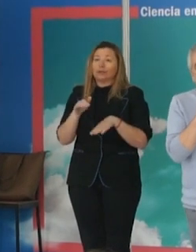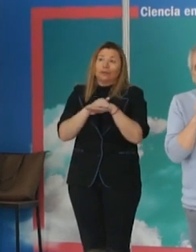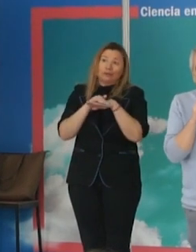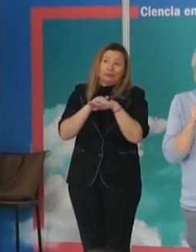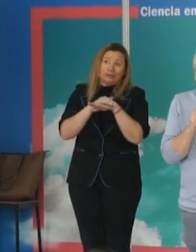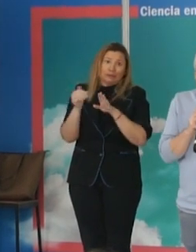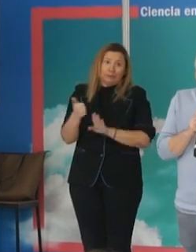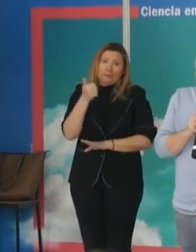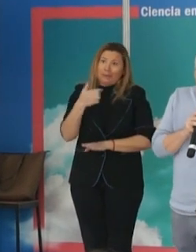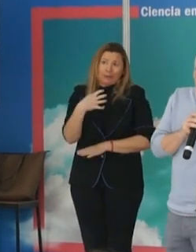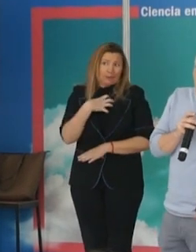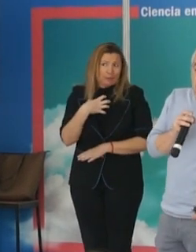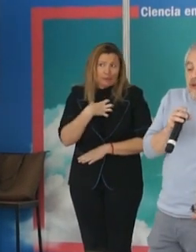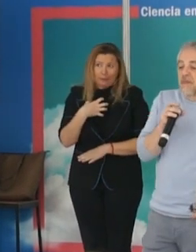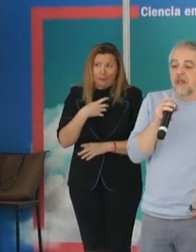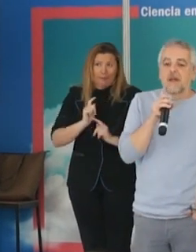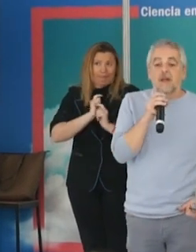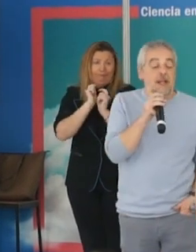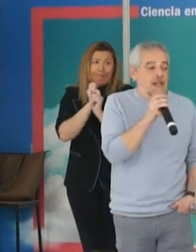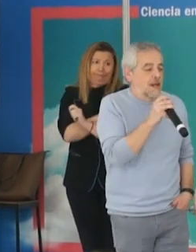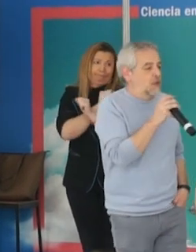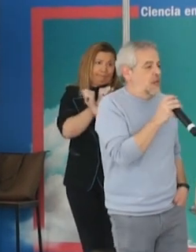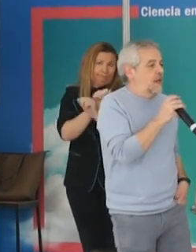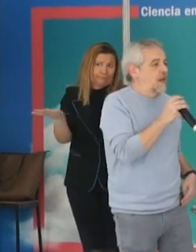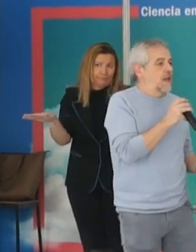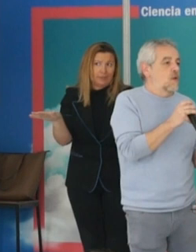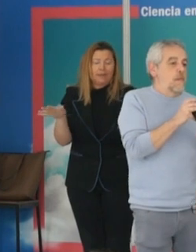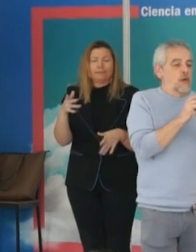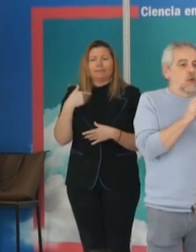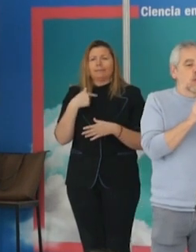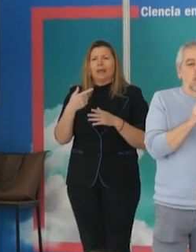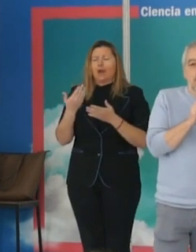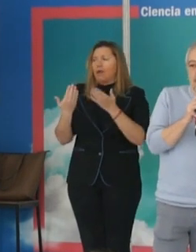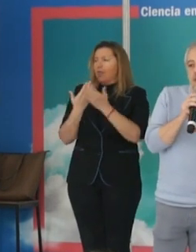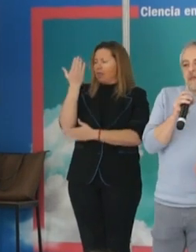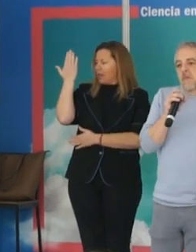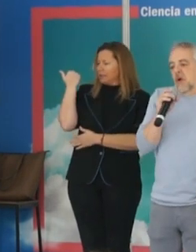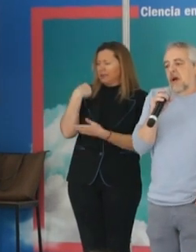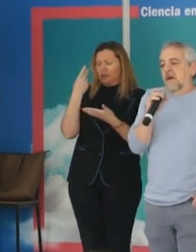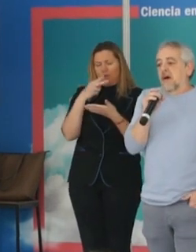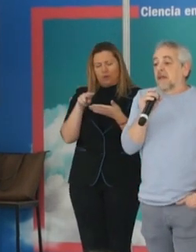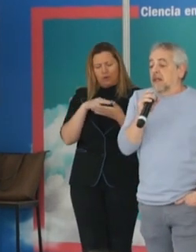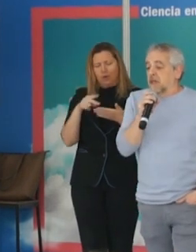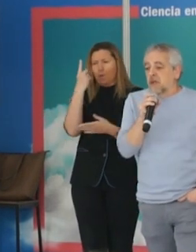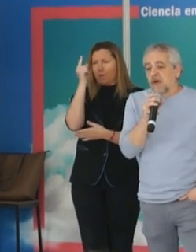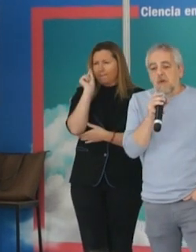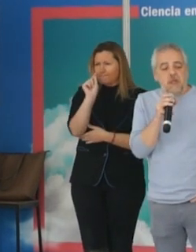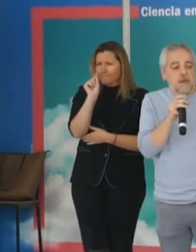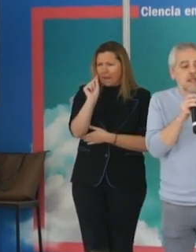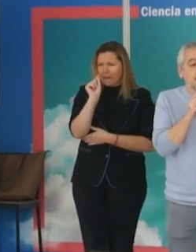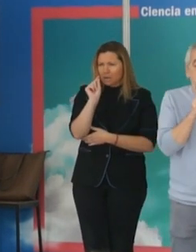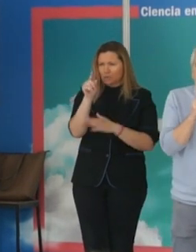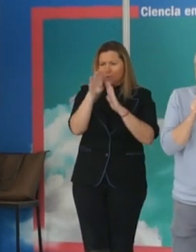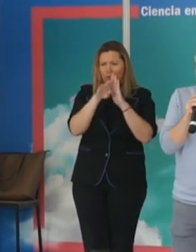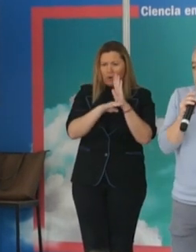pero realmente, bueno, leí el otro día que un minuto de un programa de televisión, como puede